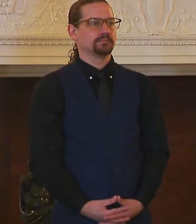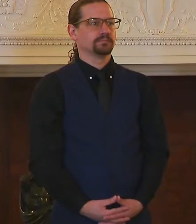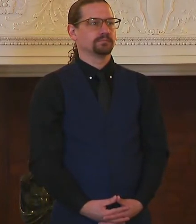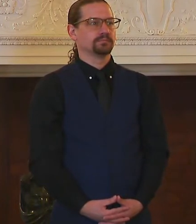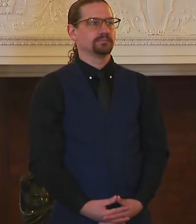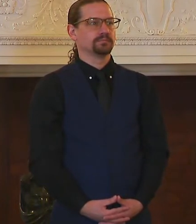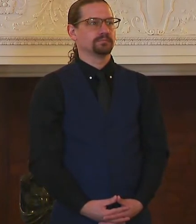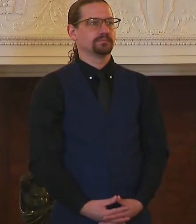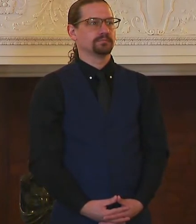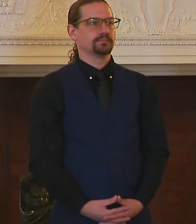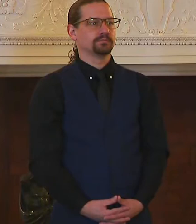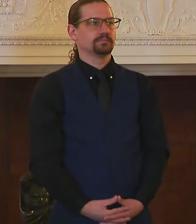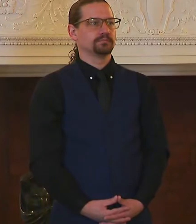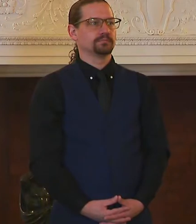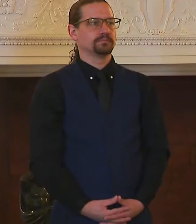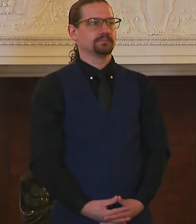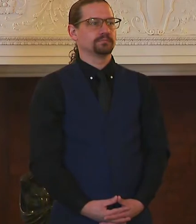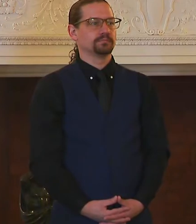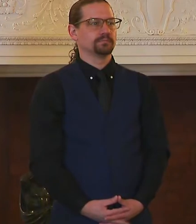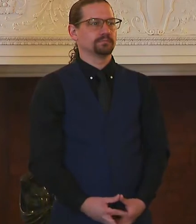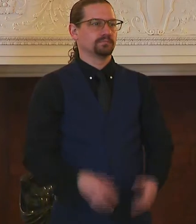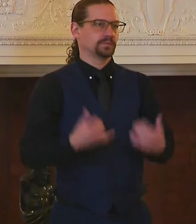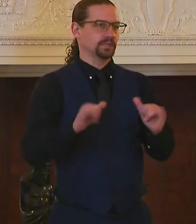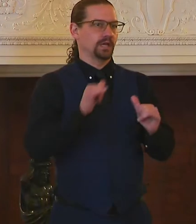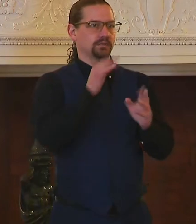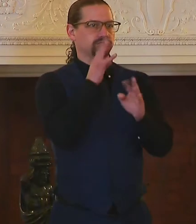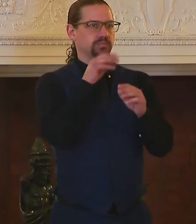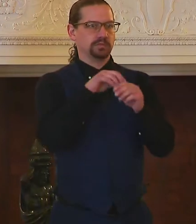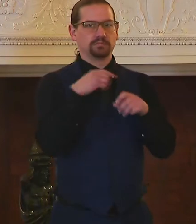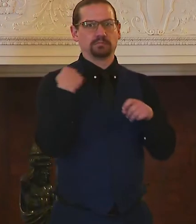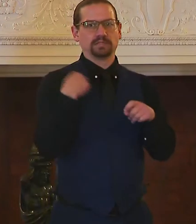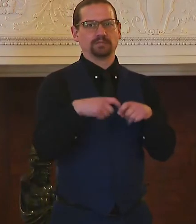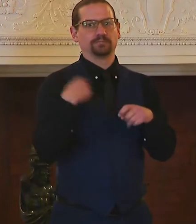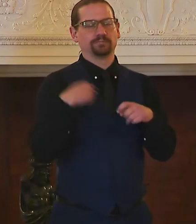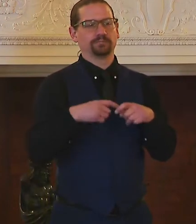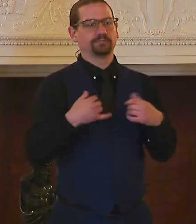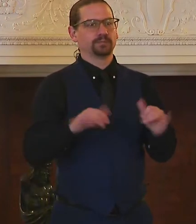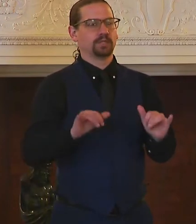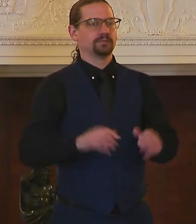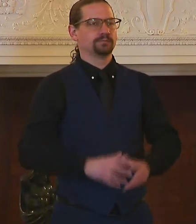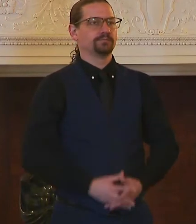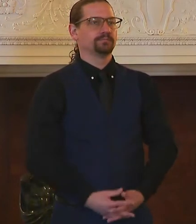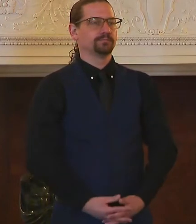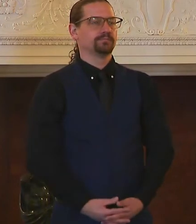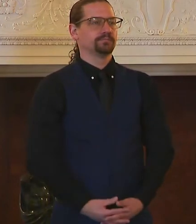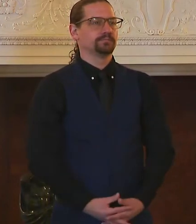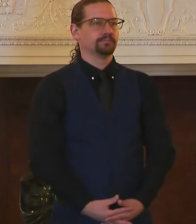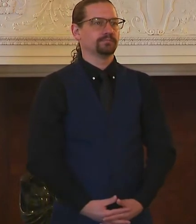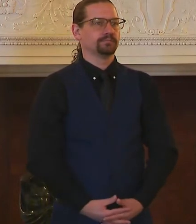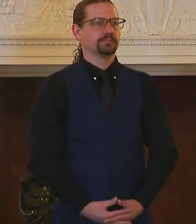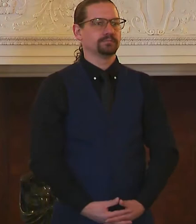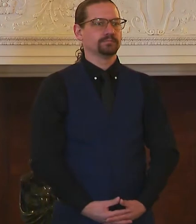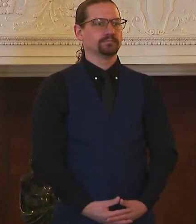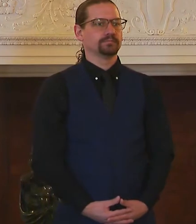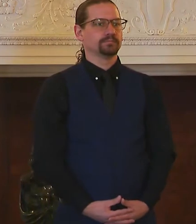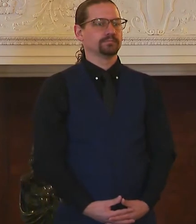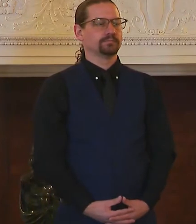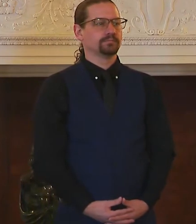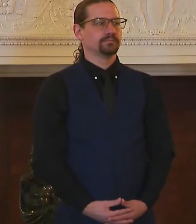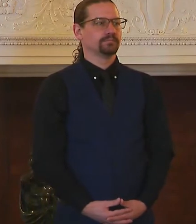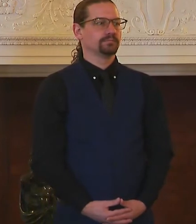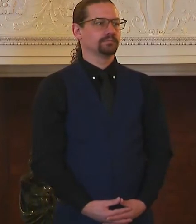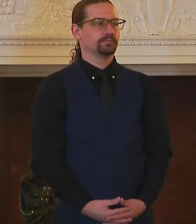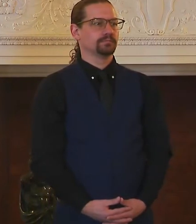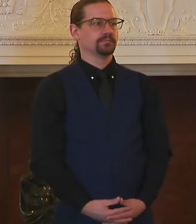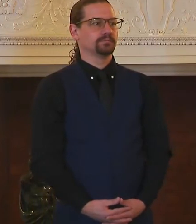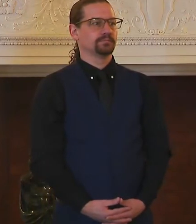más que reconsidere su posición. Piense por un momento en las personas